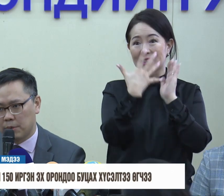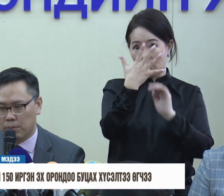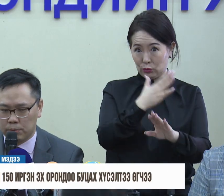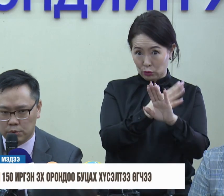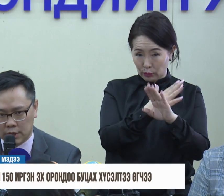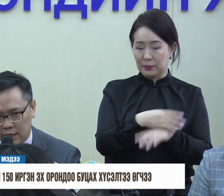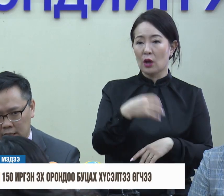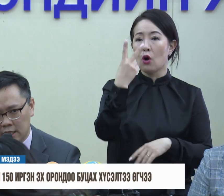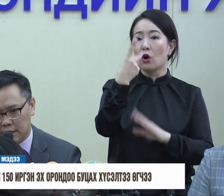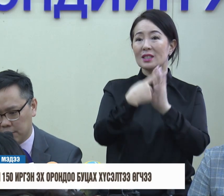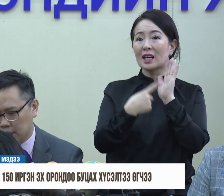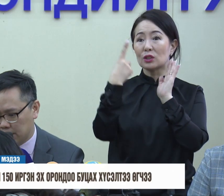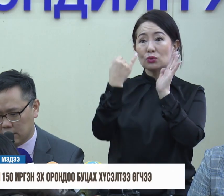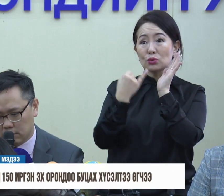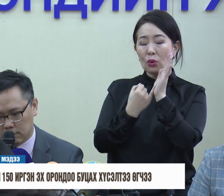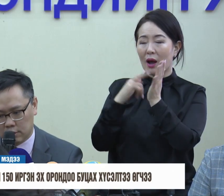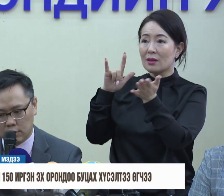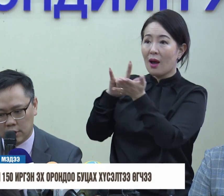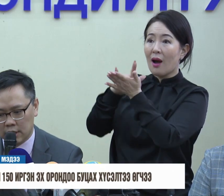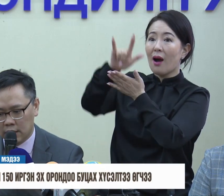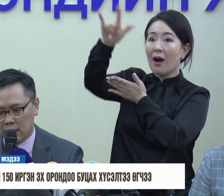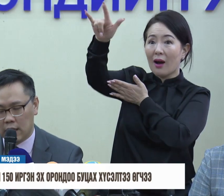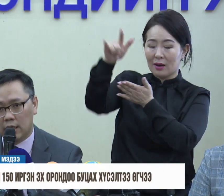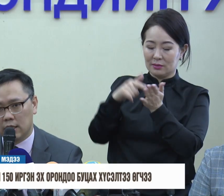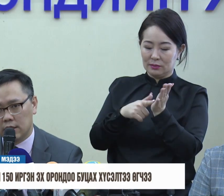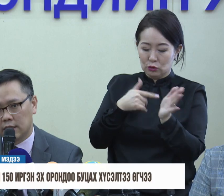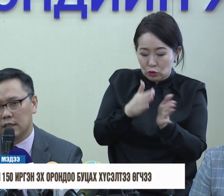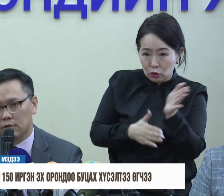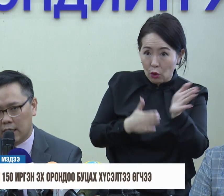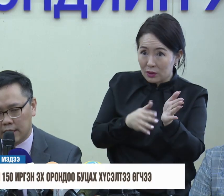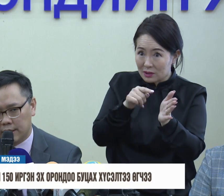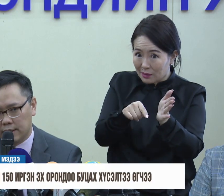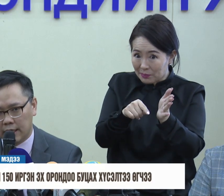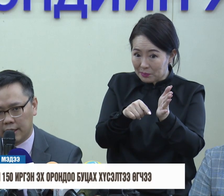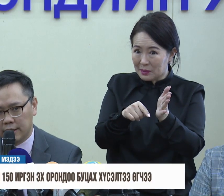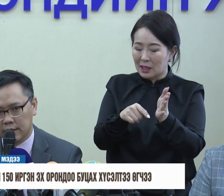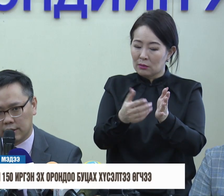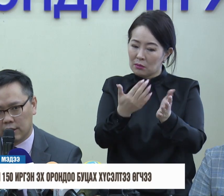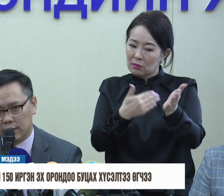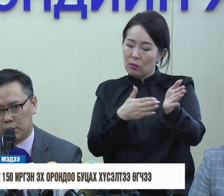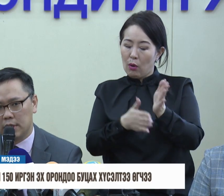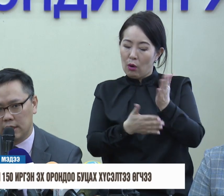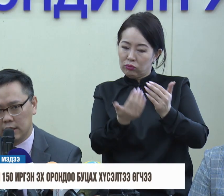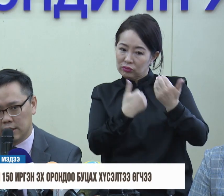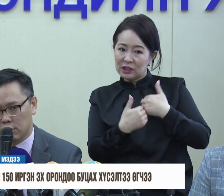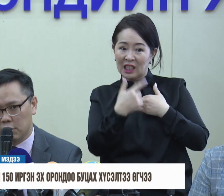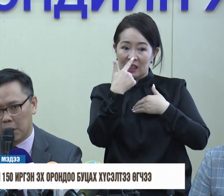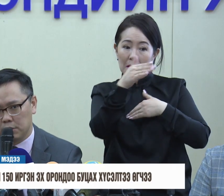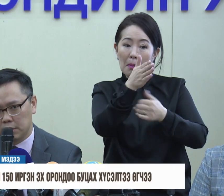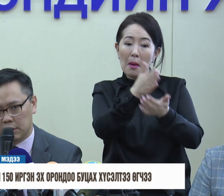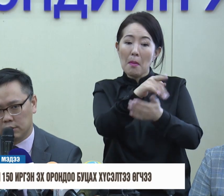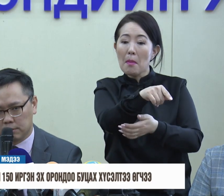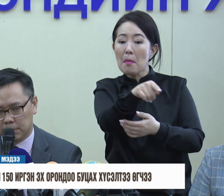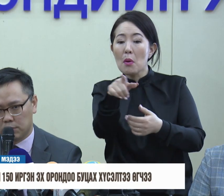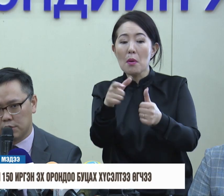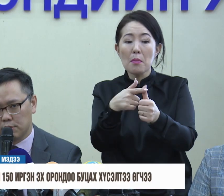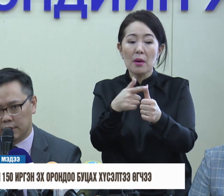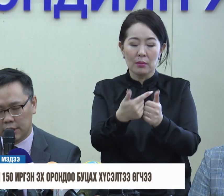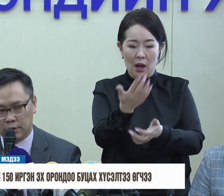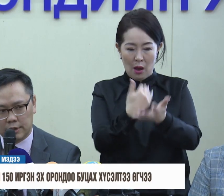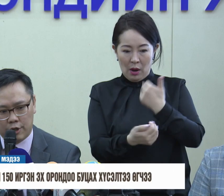төмөр замын бомтуудаар нэвтрэх ажилд бол одоо хятад байгаа иргэдээ одоо ирүүлэх энэ зохион байгуулалтыг бол